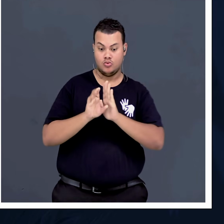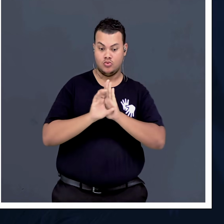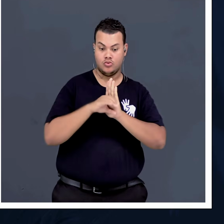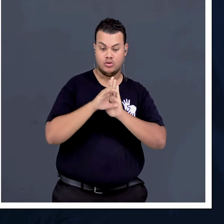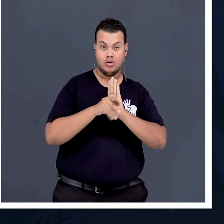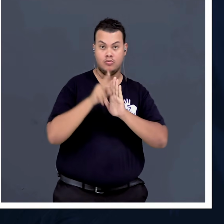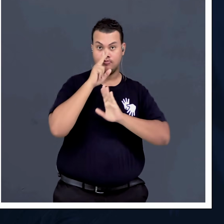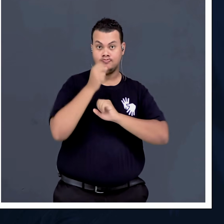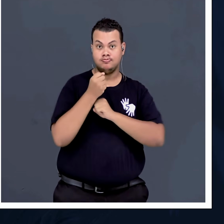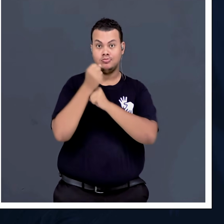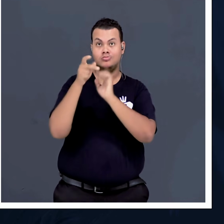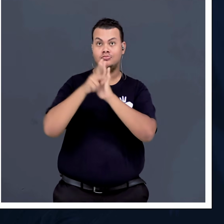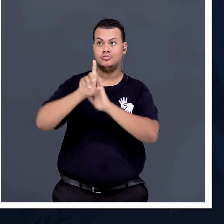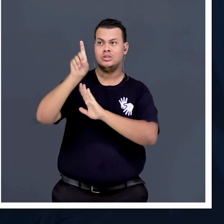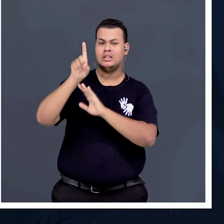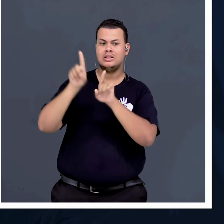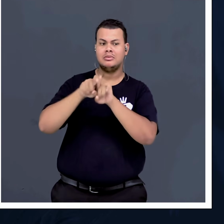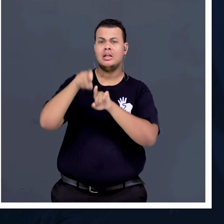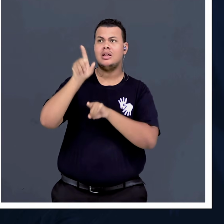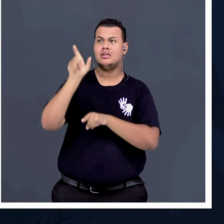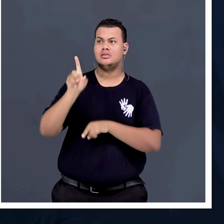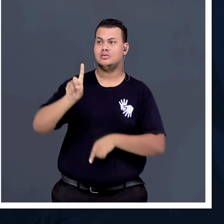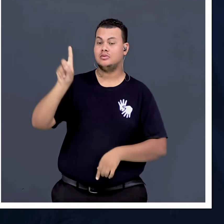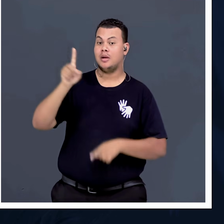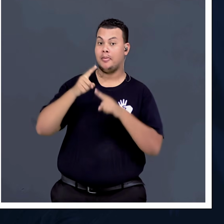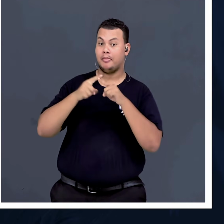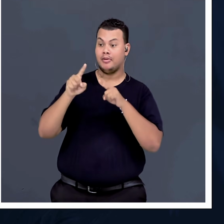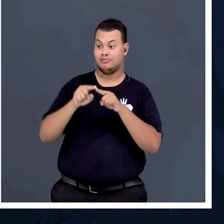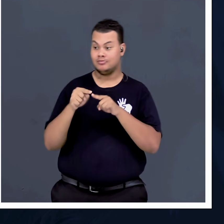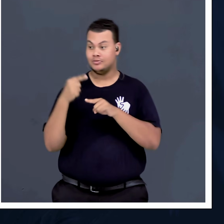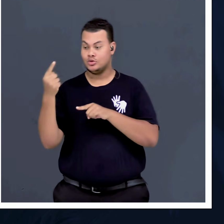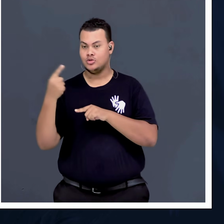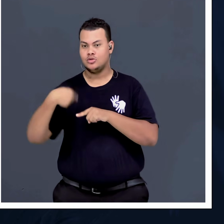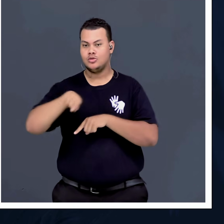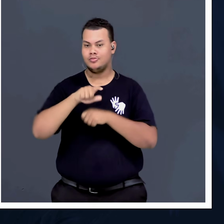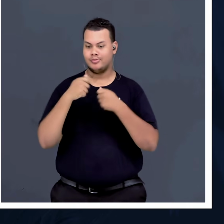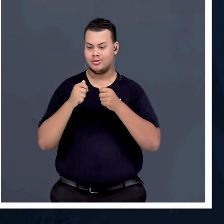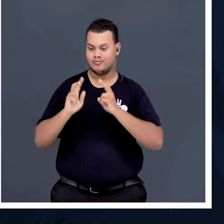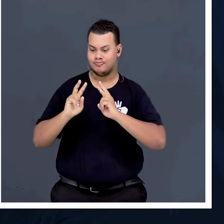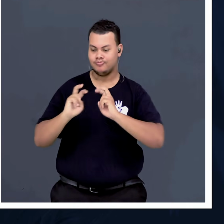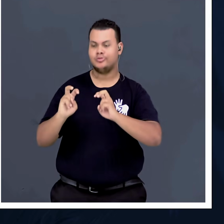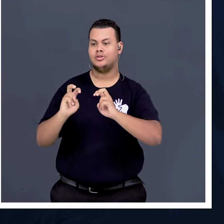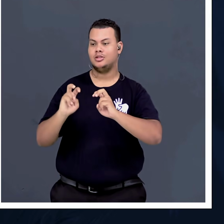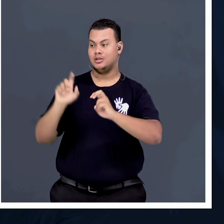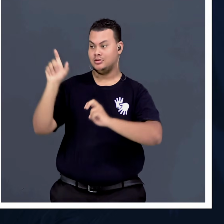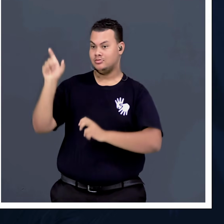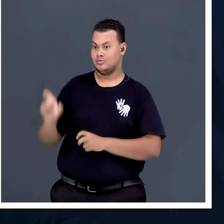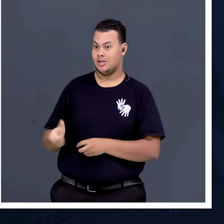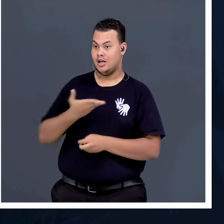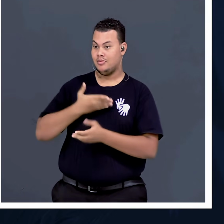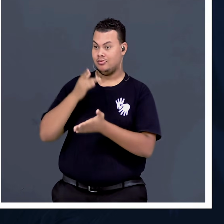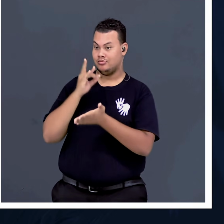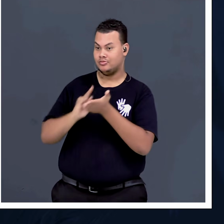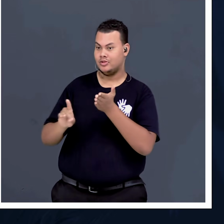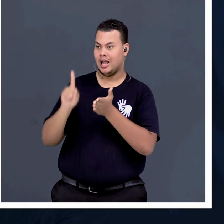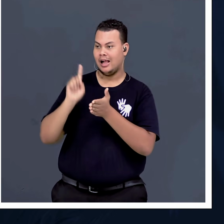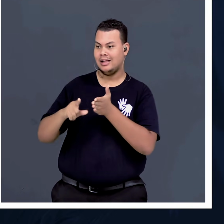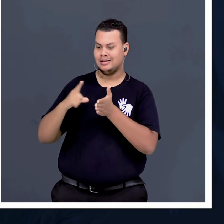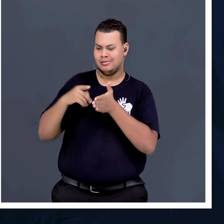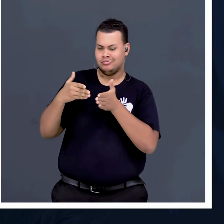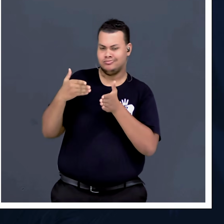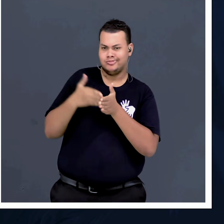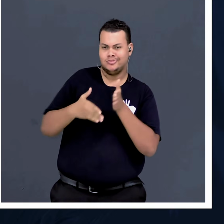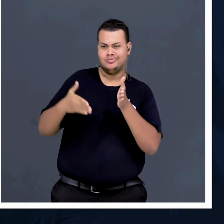sobre o poder de Deus e quem Ele é. Mas do outro, nós precisamos reconhecer que o nosso adversário, ele é